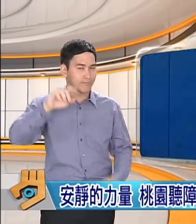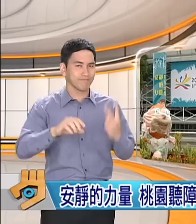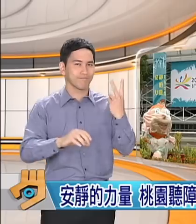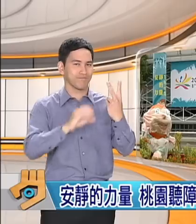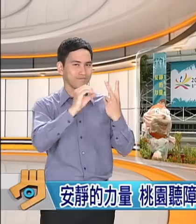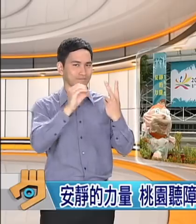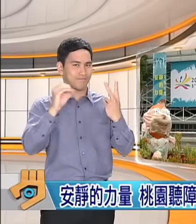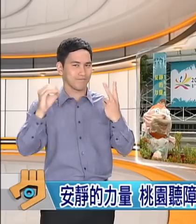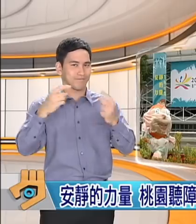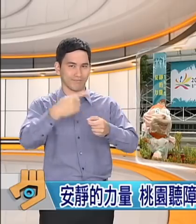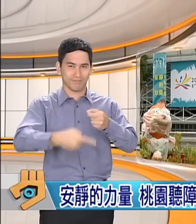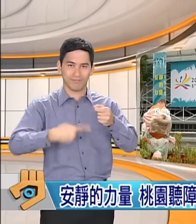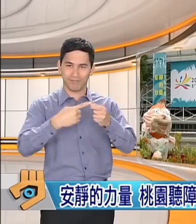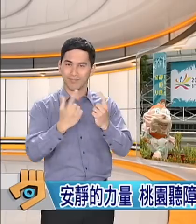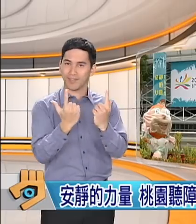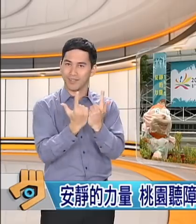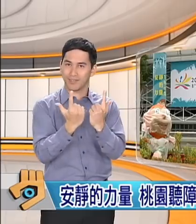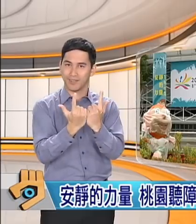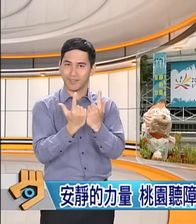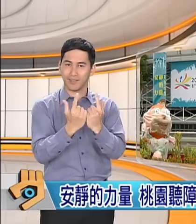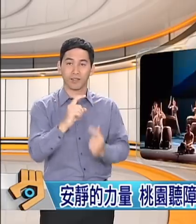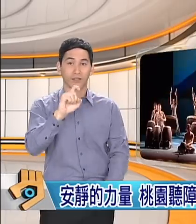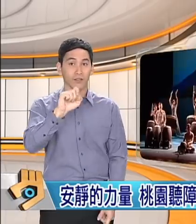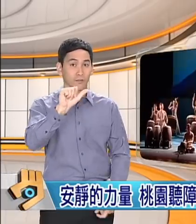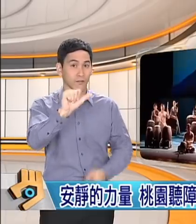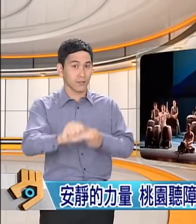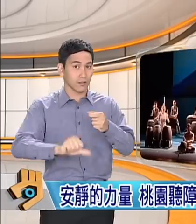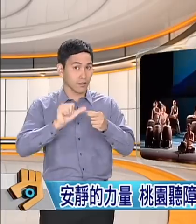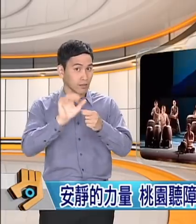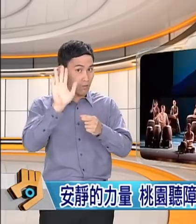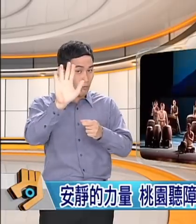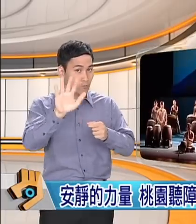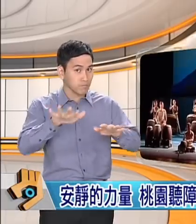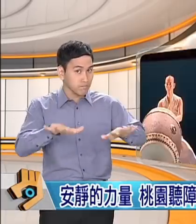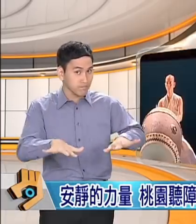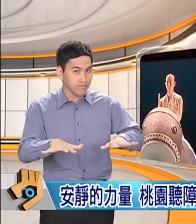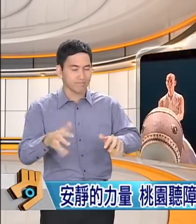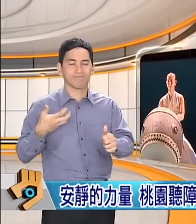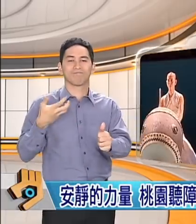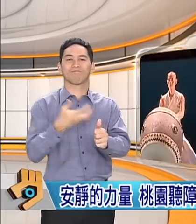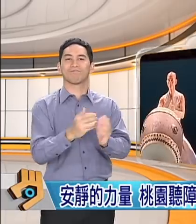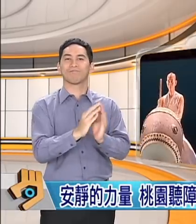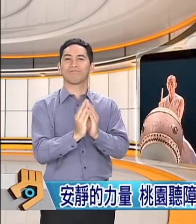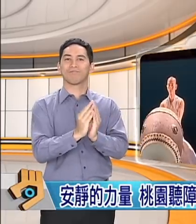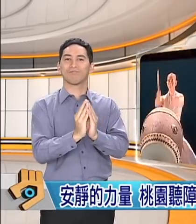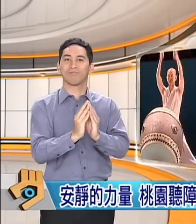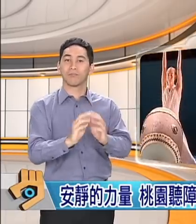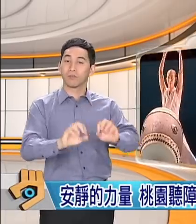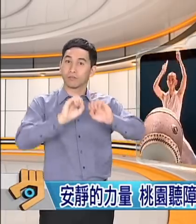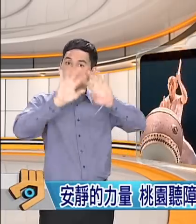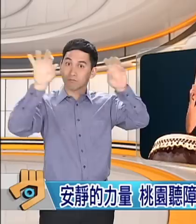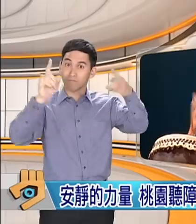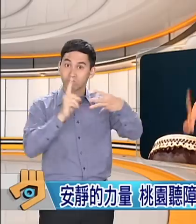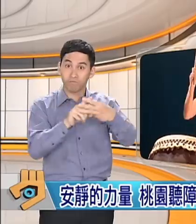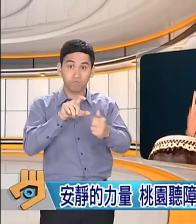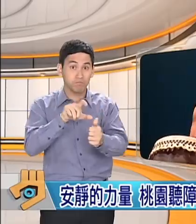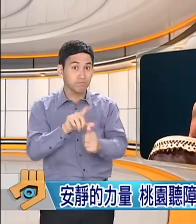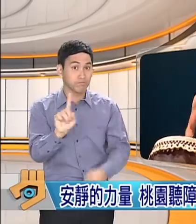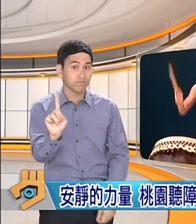年在台北，而隔了15年，这一次举办的城市是桃园，以安静的力量为